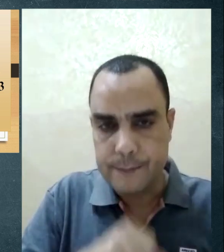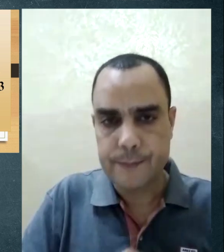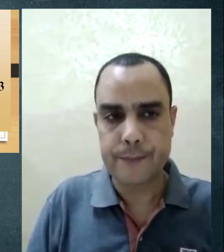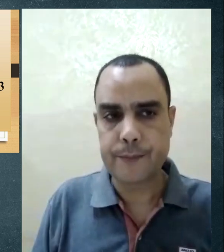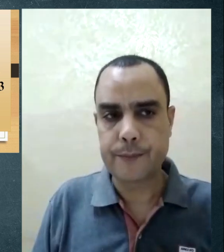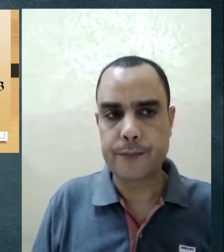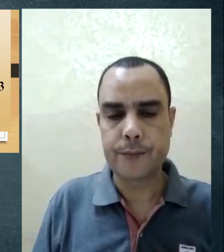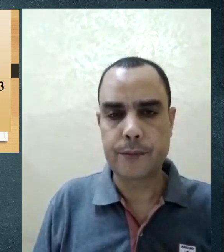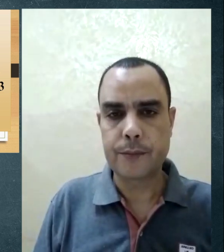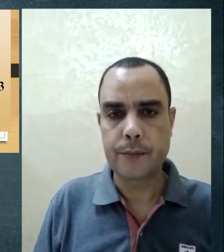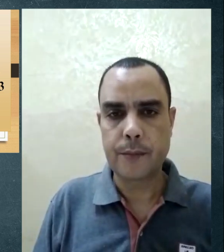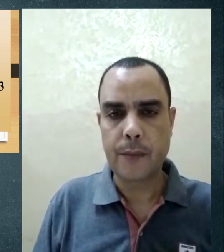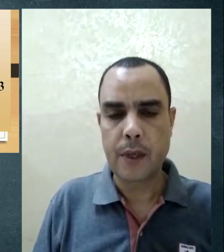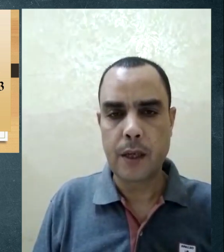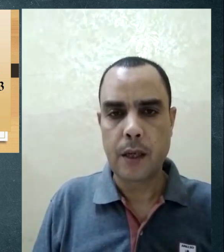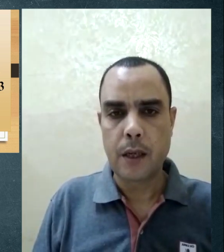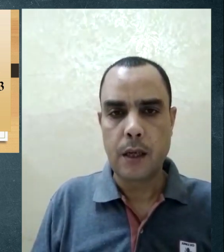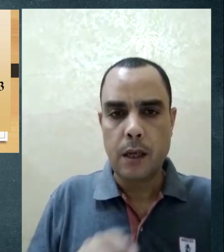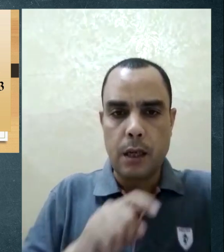والكهولة،